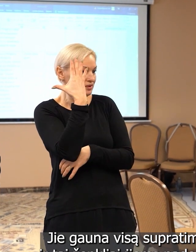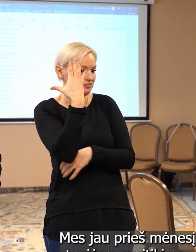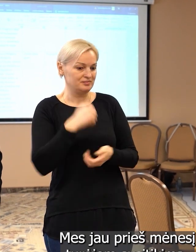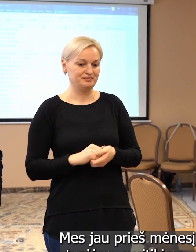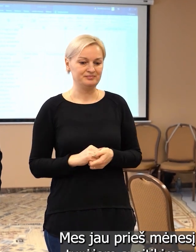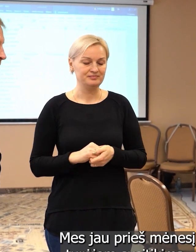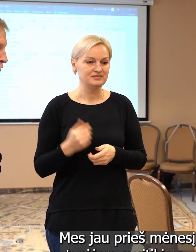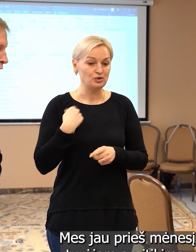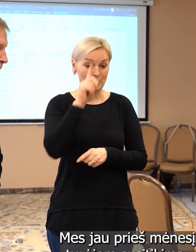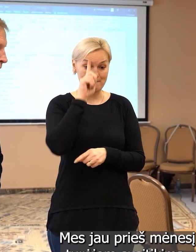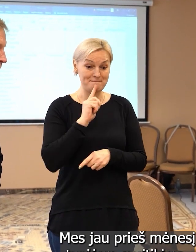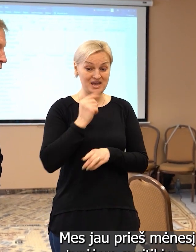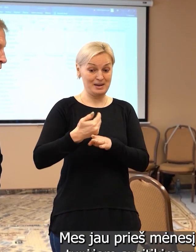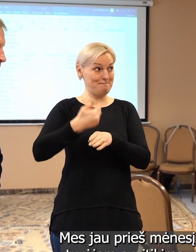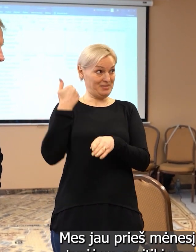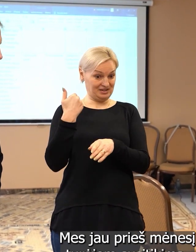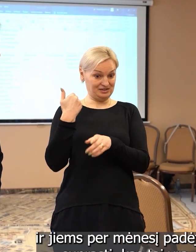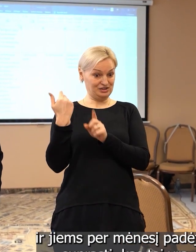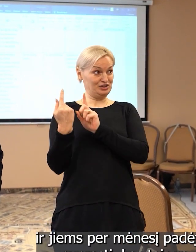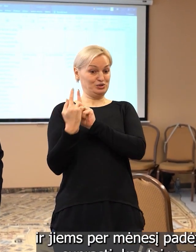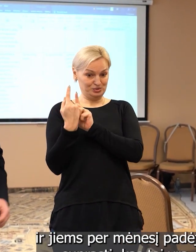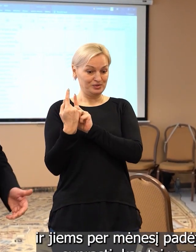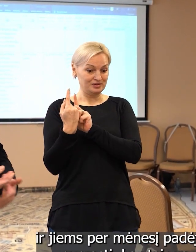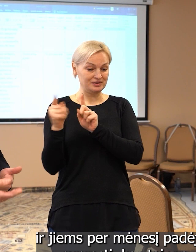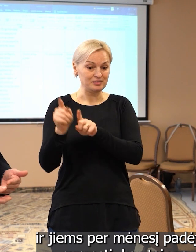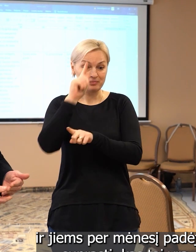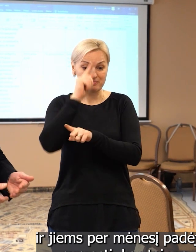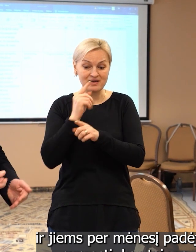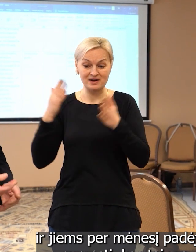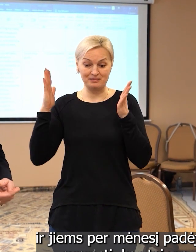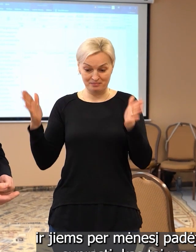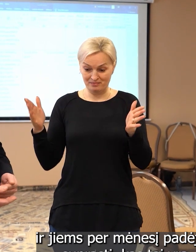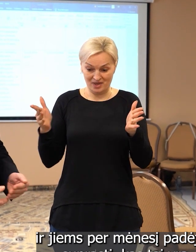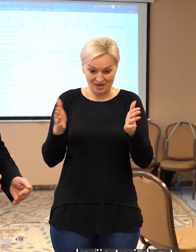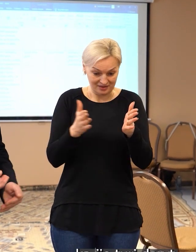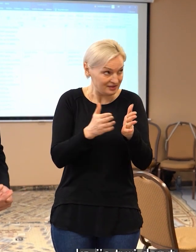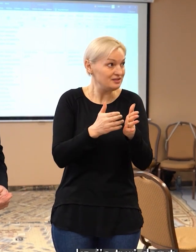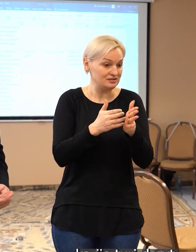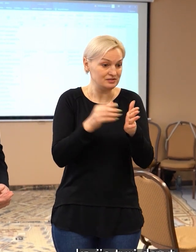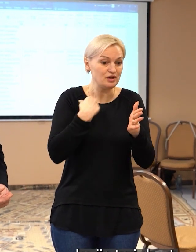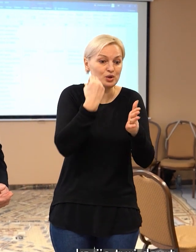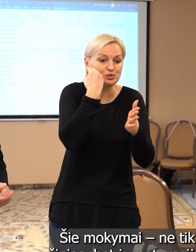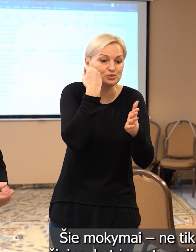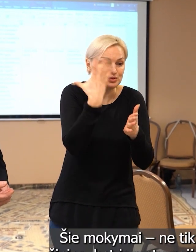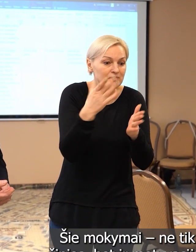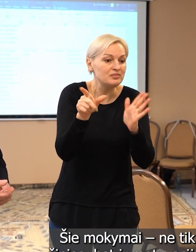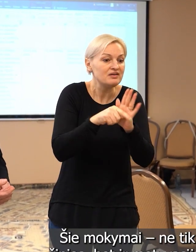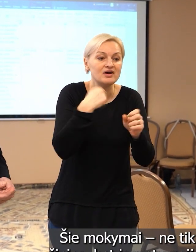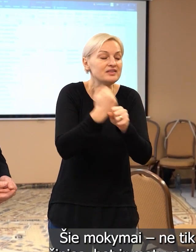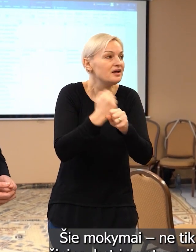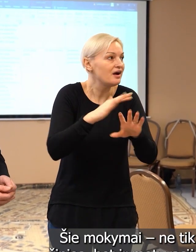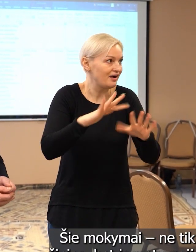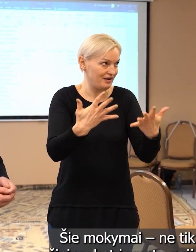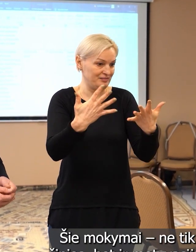padeda, nes jau prieš mėnesį turėjom susitikimą ir jiems padėjo per mėnesį suprasti, kas tai yra, ką jie turi daryti. Ir